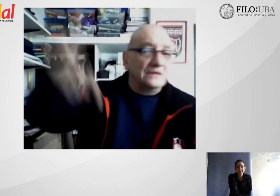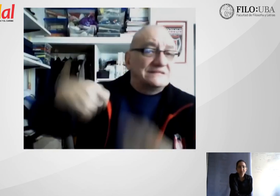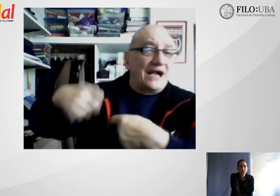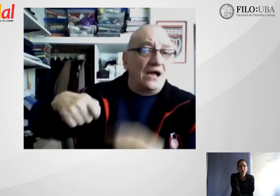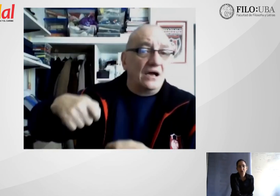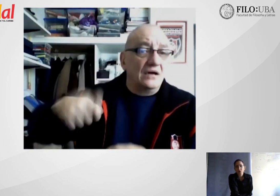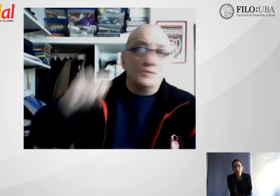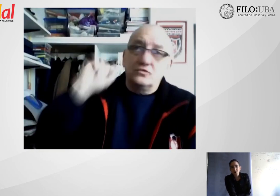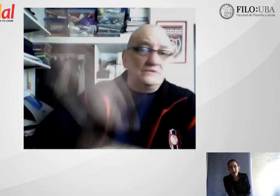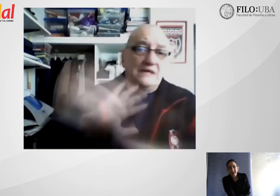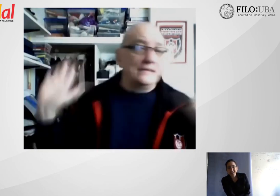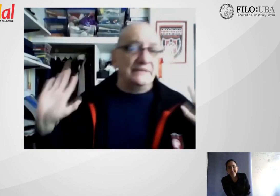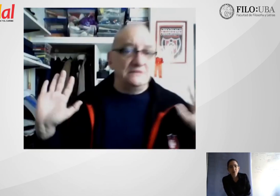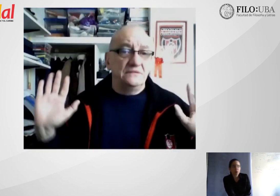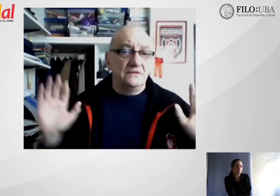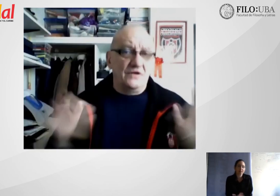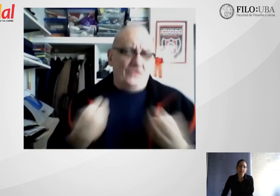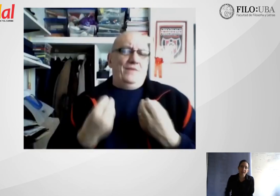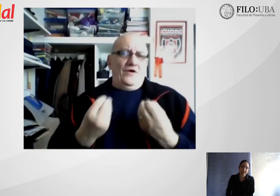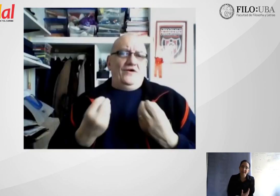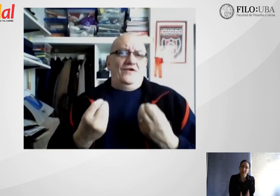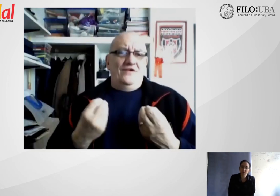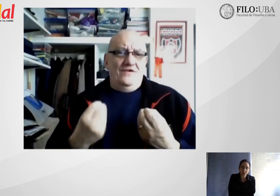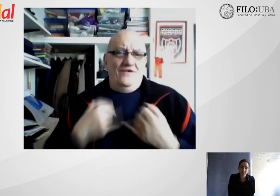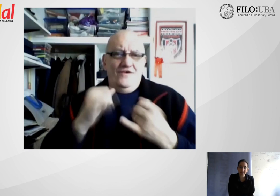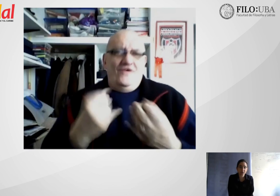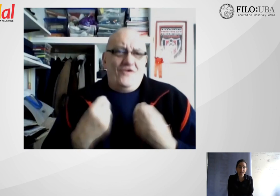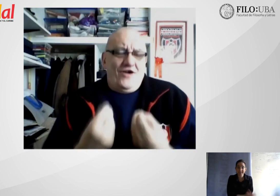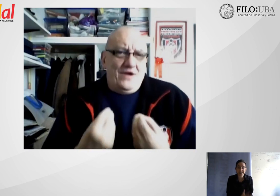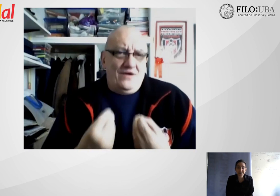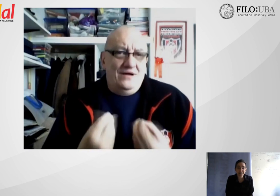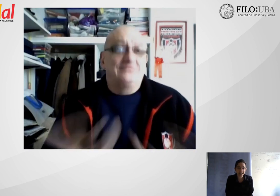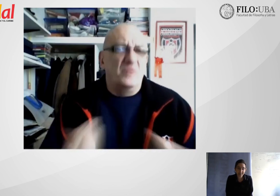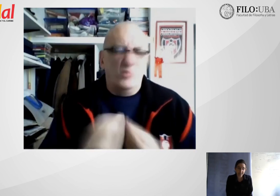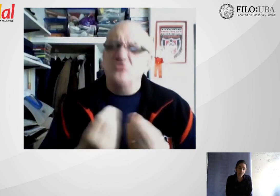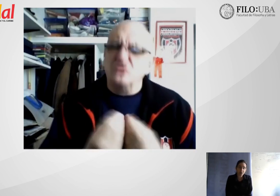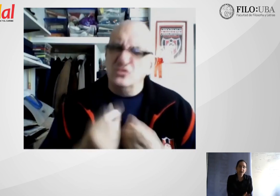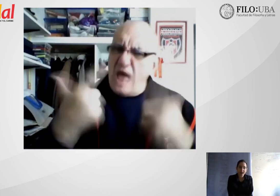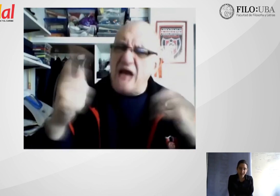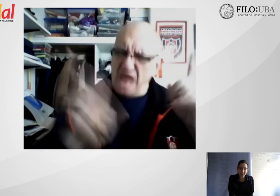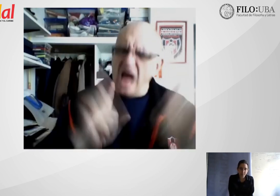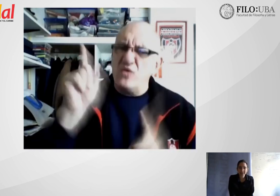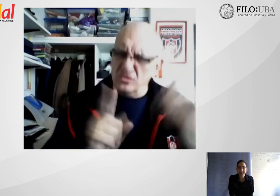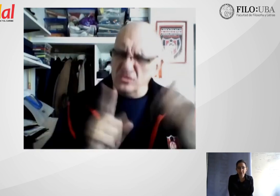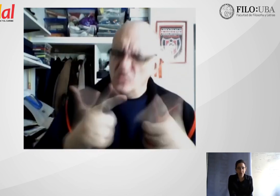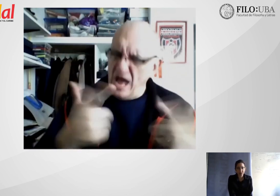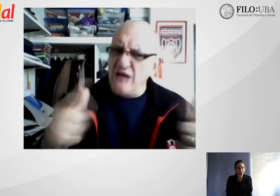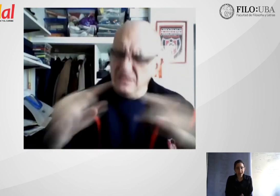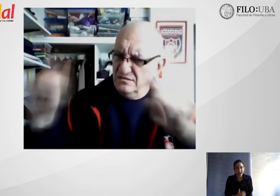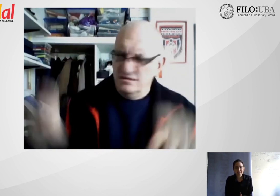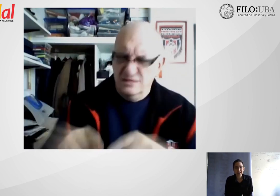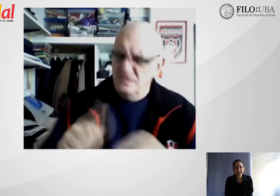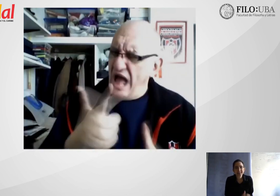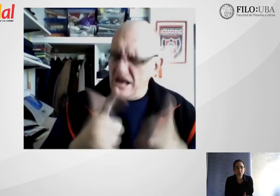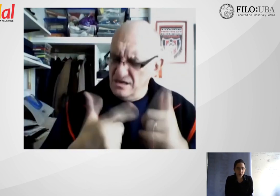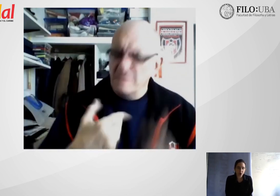la televisión, o en Santiago hay lugares en donde la señal no es buena, entonces ni siquiera tiene acceso a esa parte de la información.